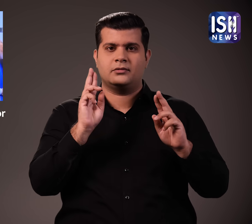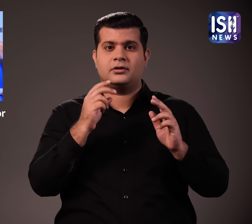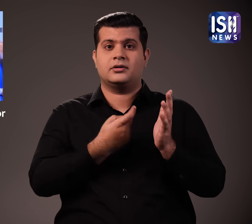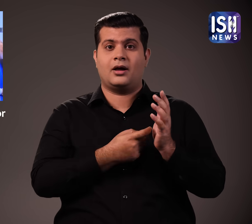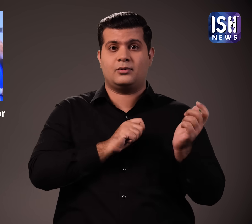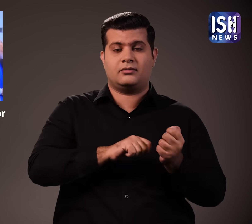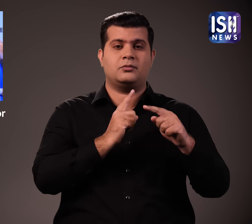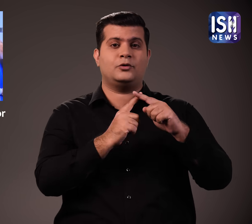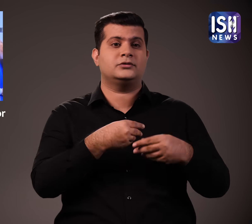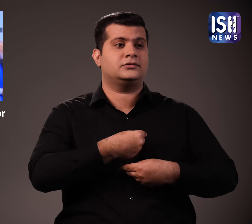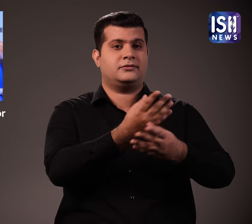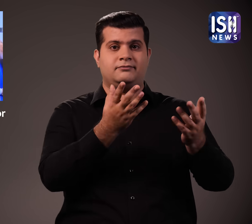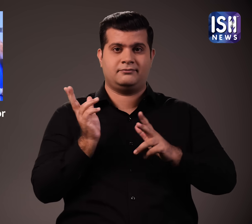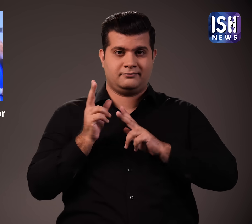ड्रेविट ने टीम के प्रयास की सरहना की